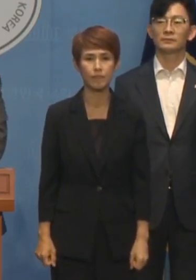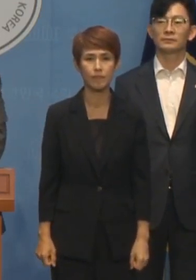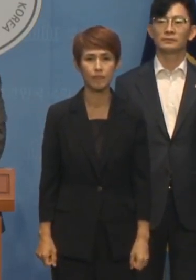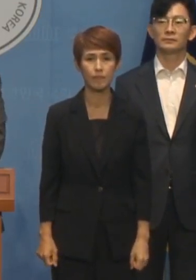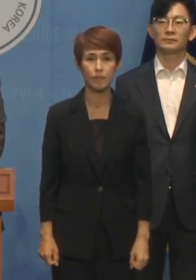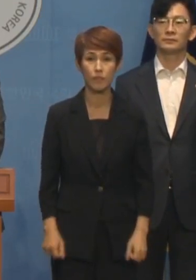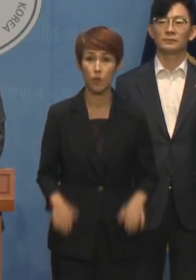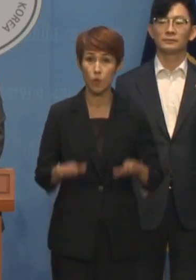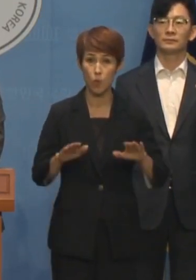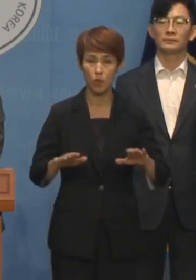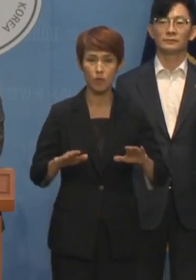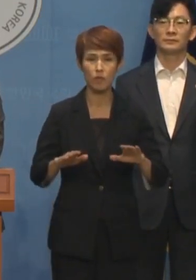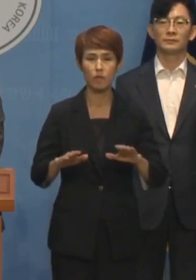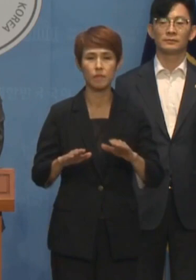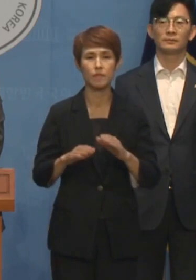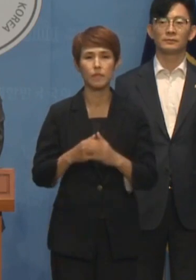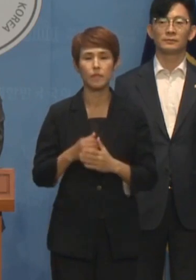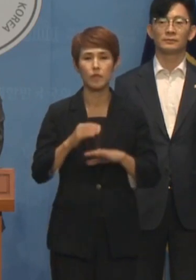오늘 국회